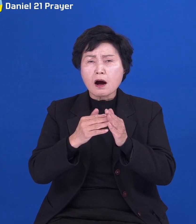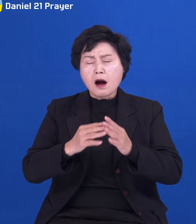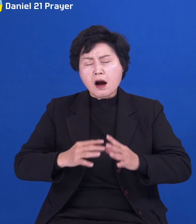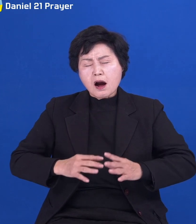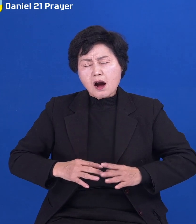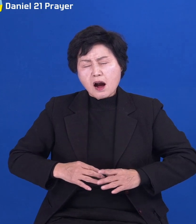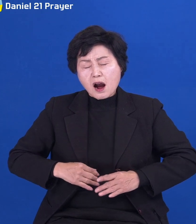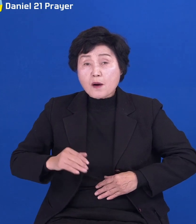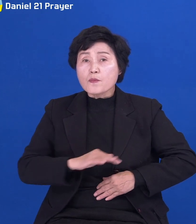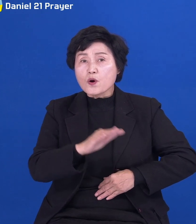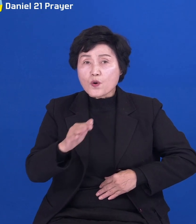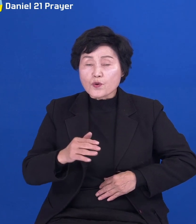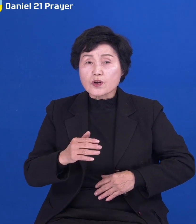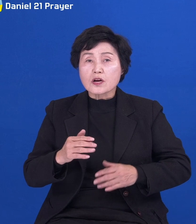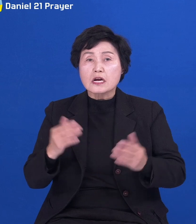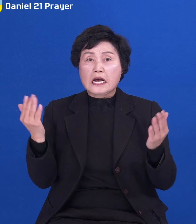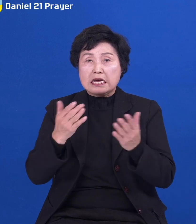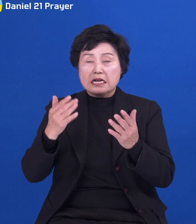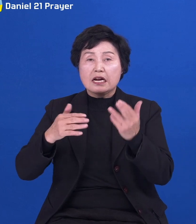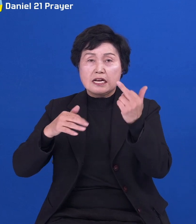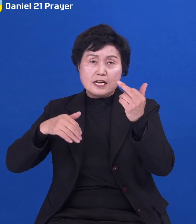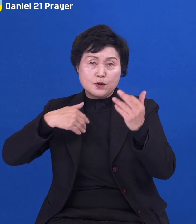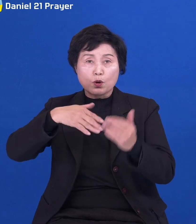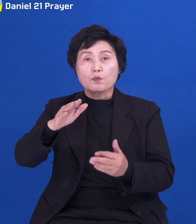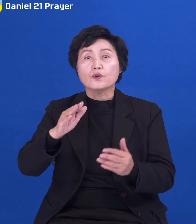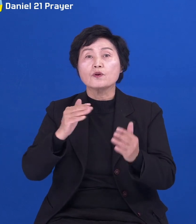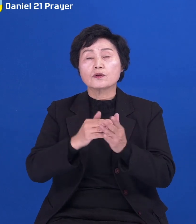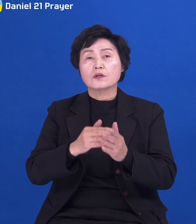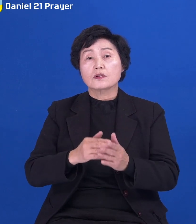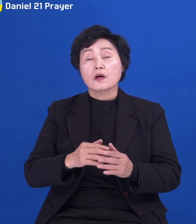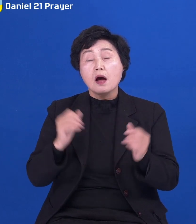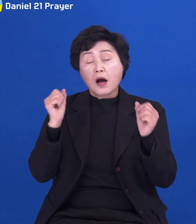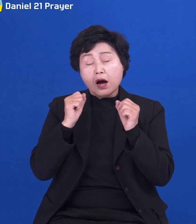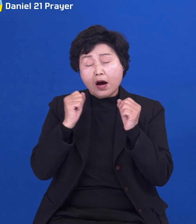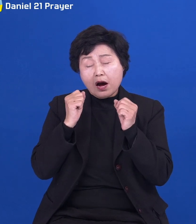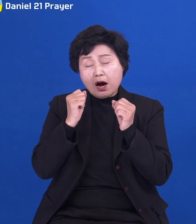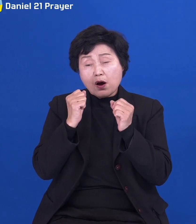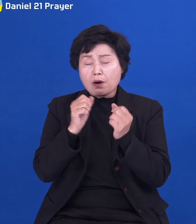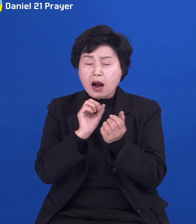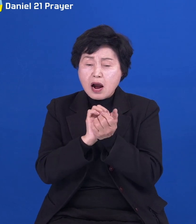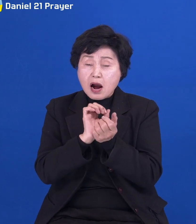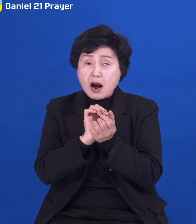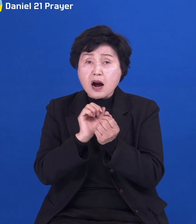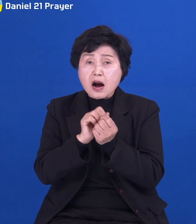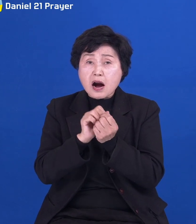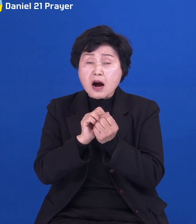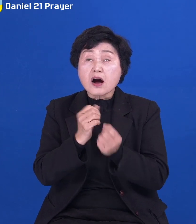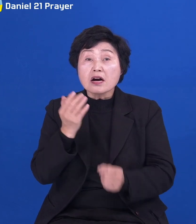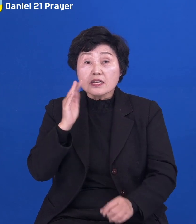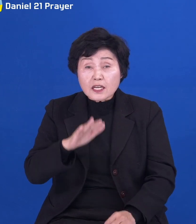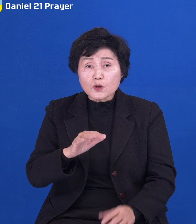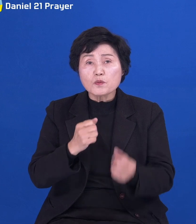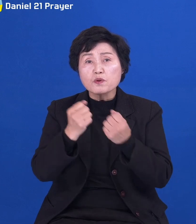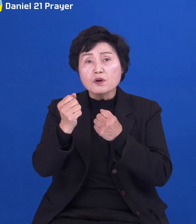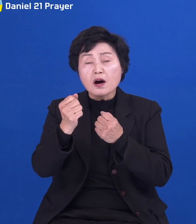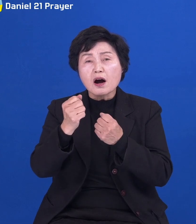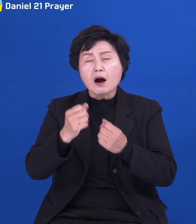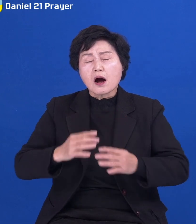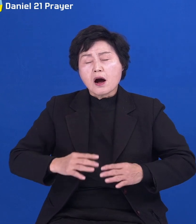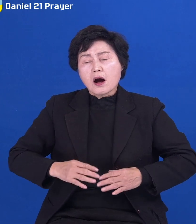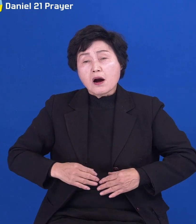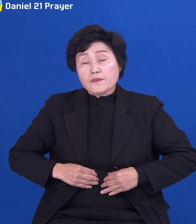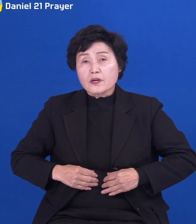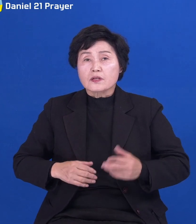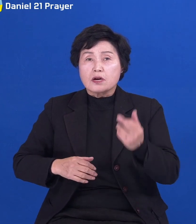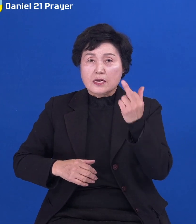내보냈어요. 겨울에는 변변한 옷도 없고 배부르게 먹지 못한 우리들을 강제로 산으로 보냈어요. 산에 가서